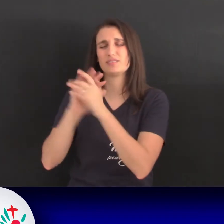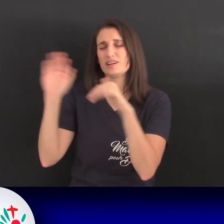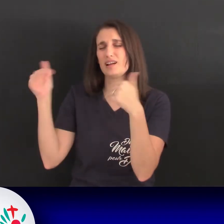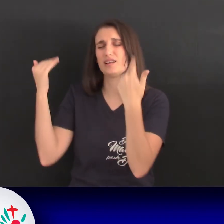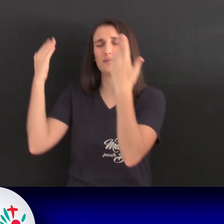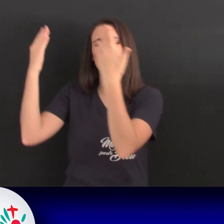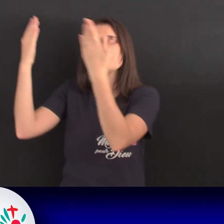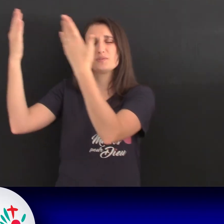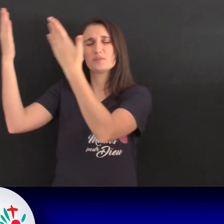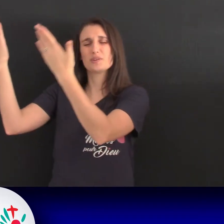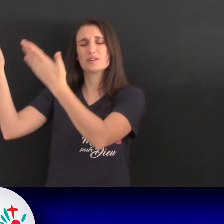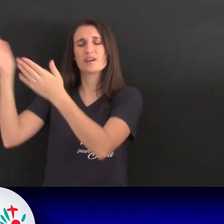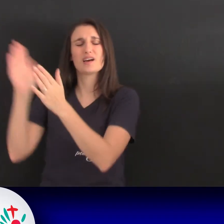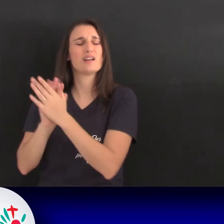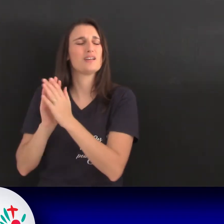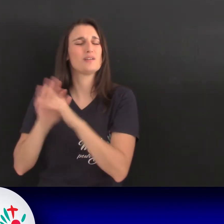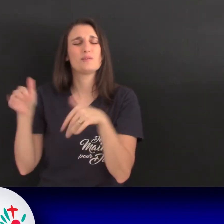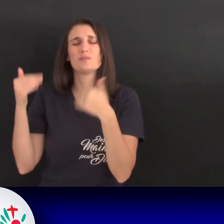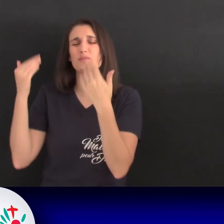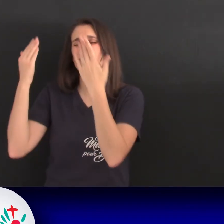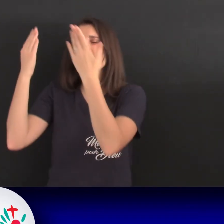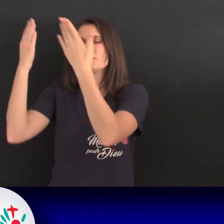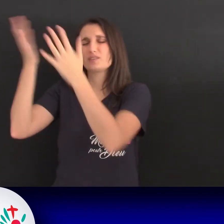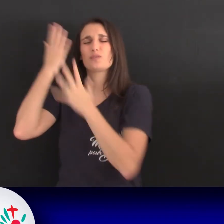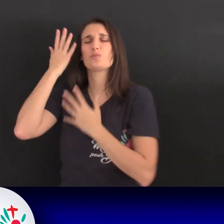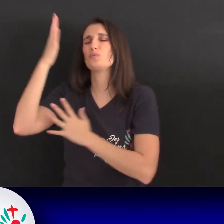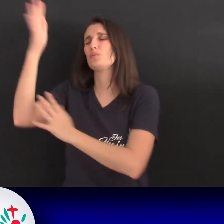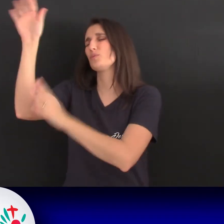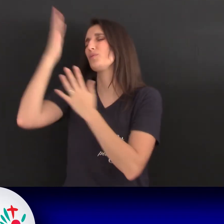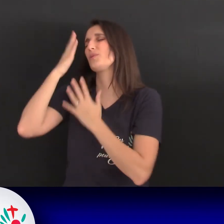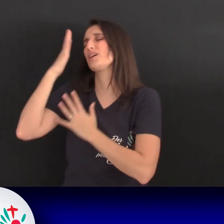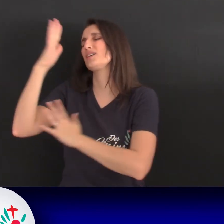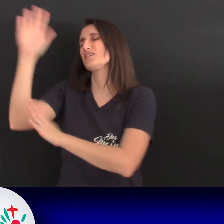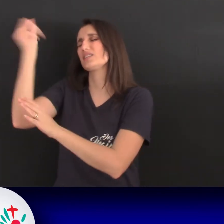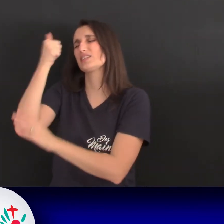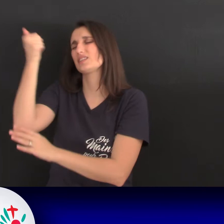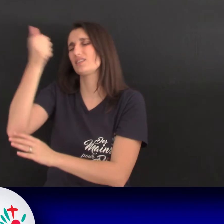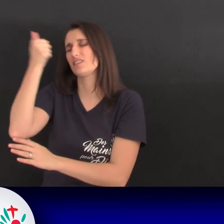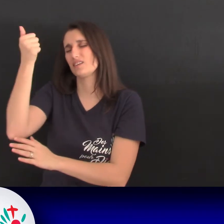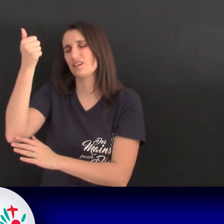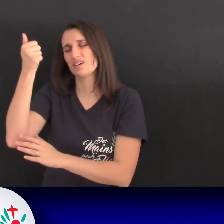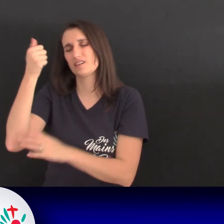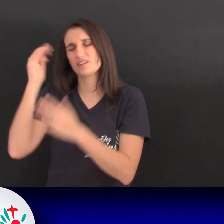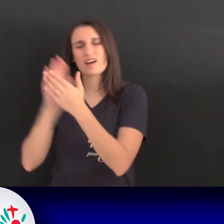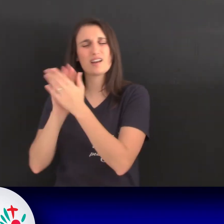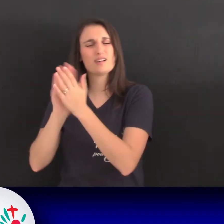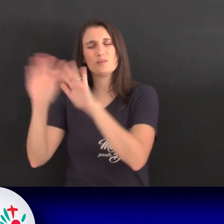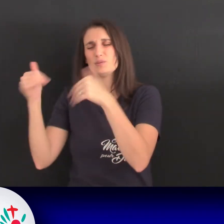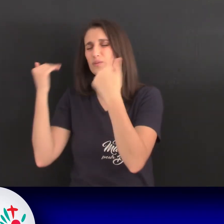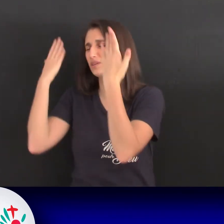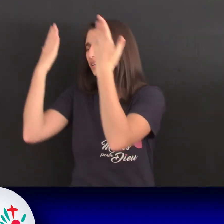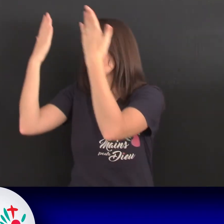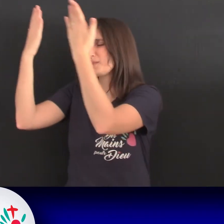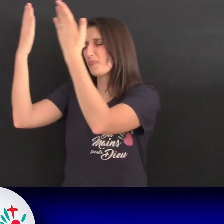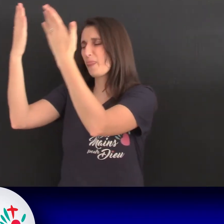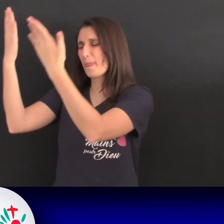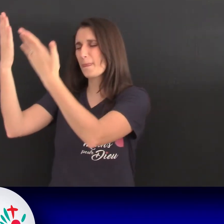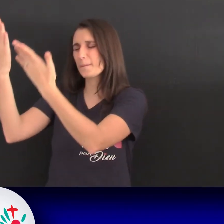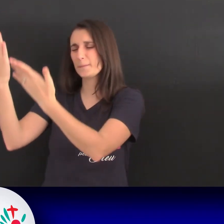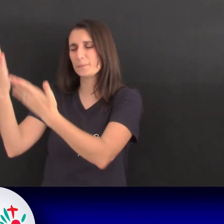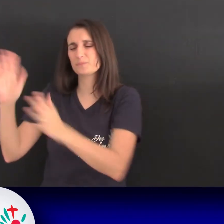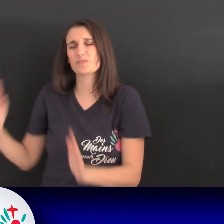Sois loué, Jésus, sois loué, Seigneur. Alléluia, alléluia.